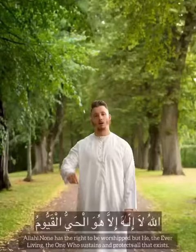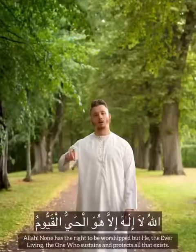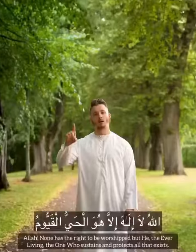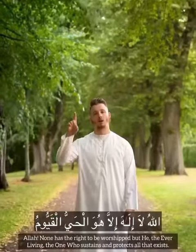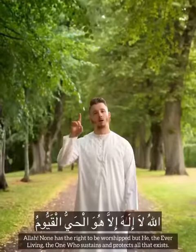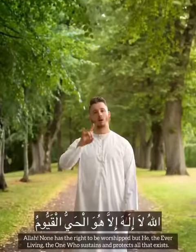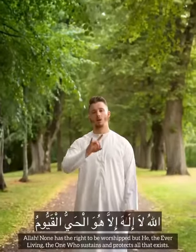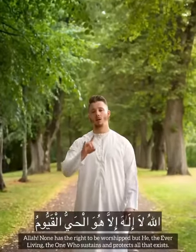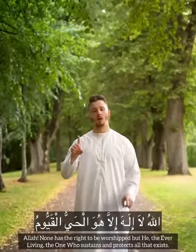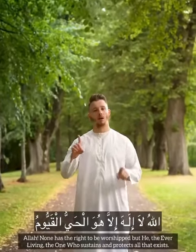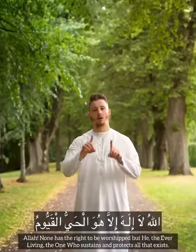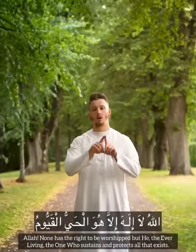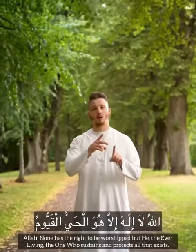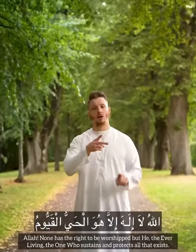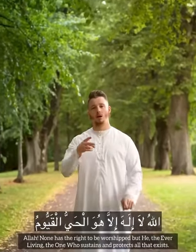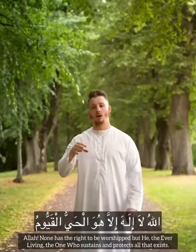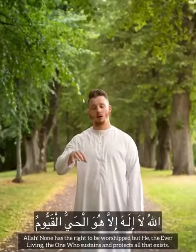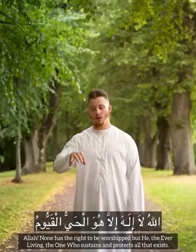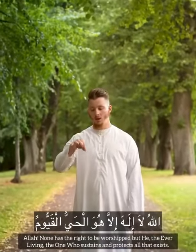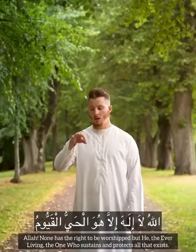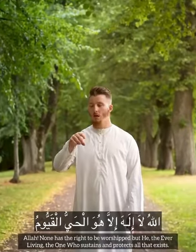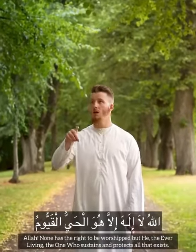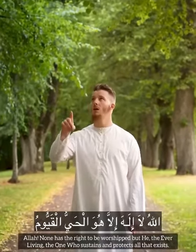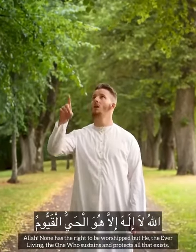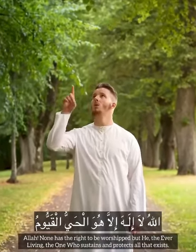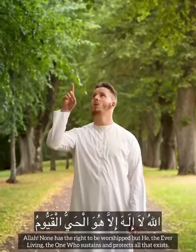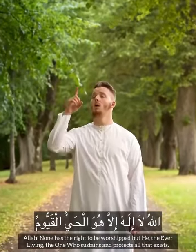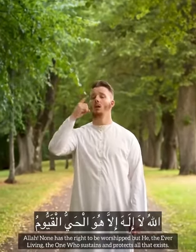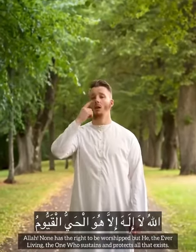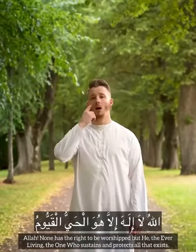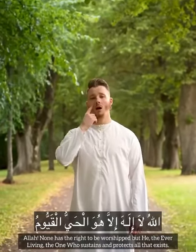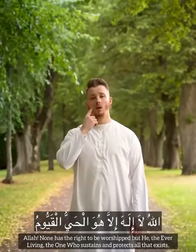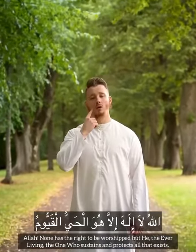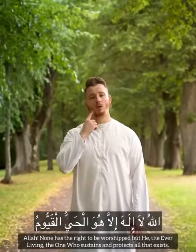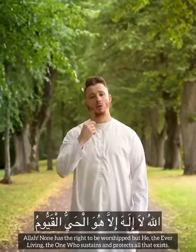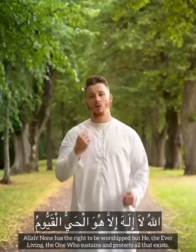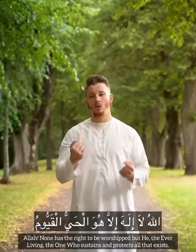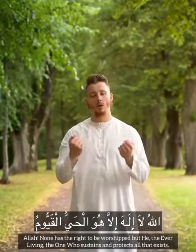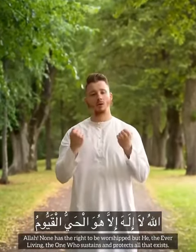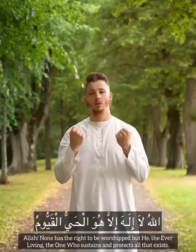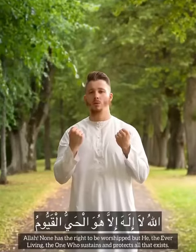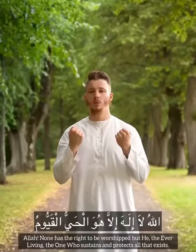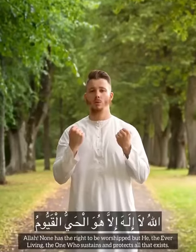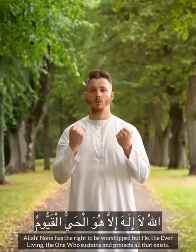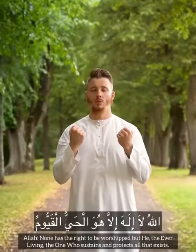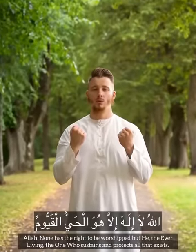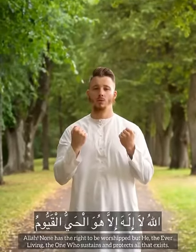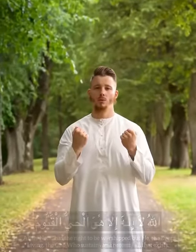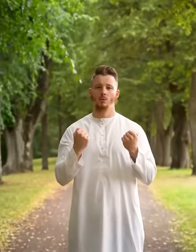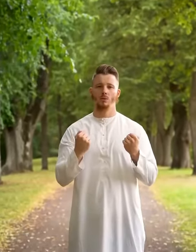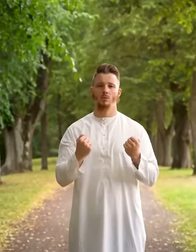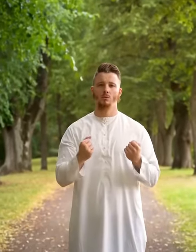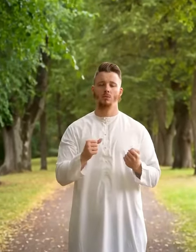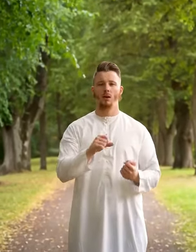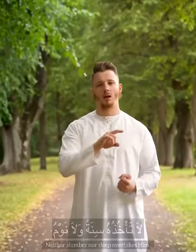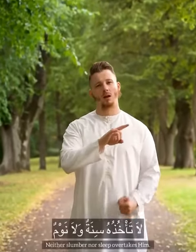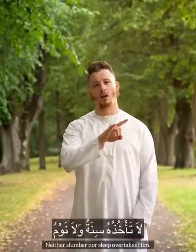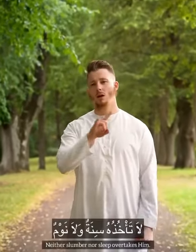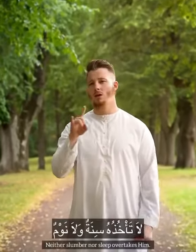الله لا إله إلا هو الحي القيوم لا